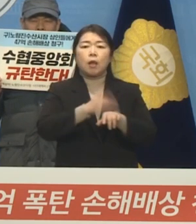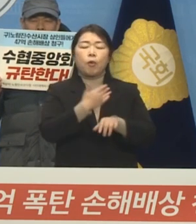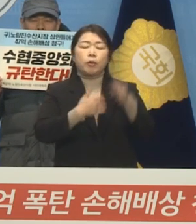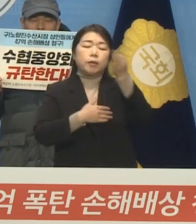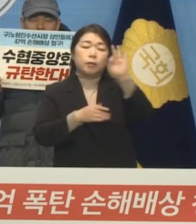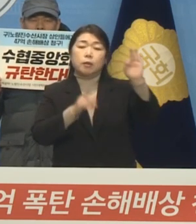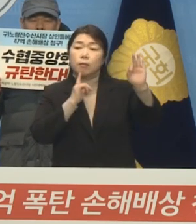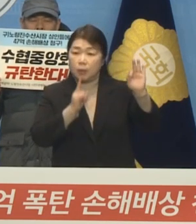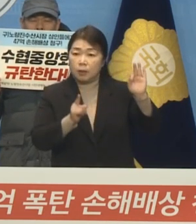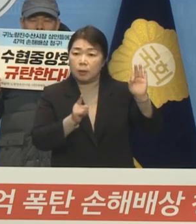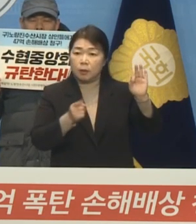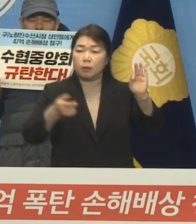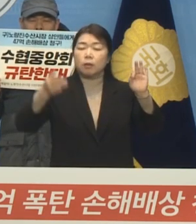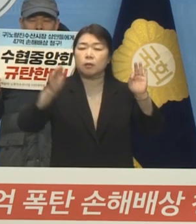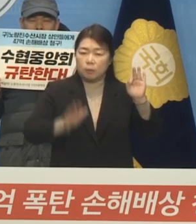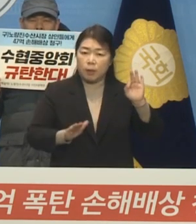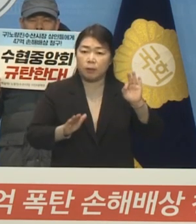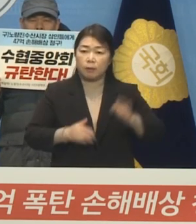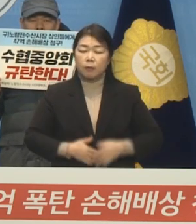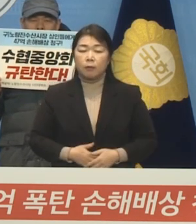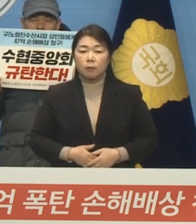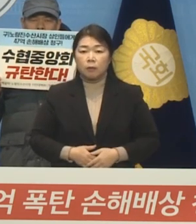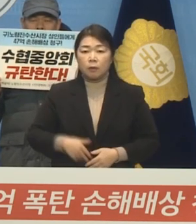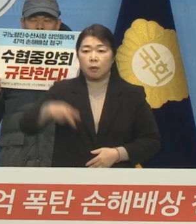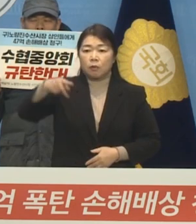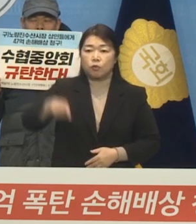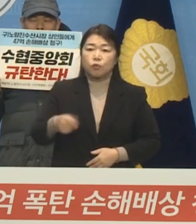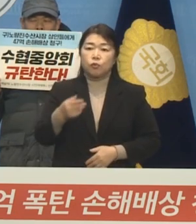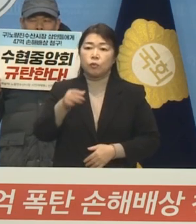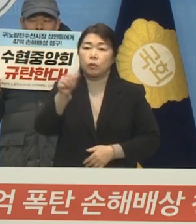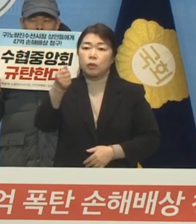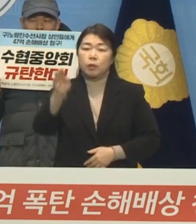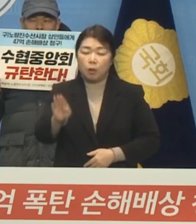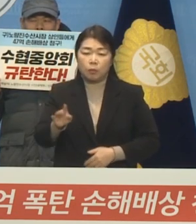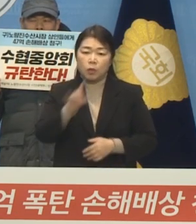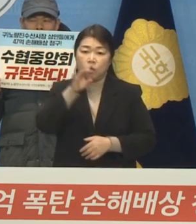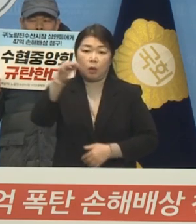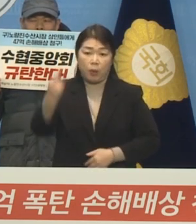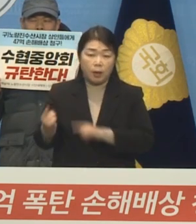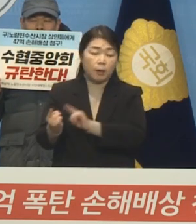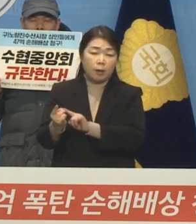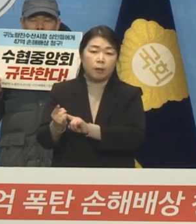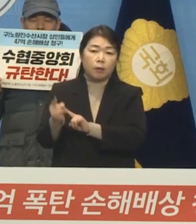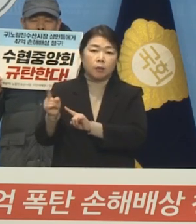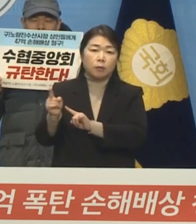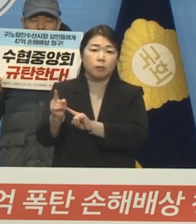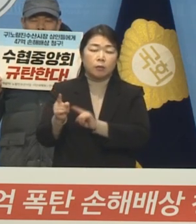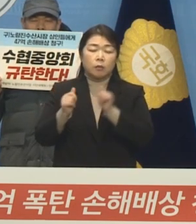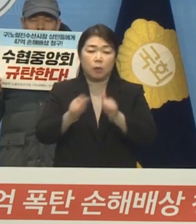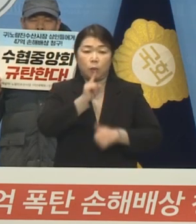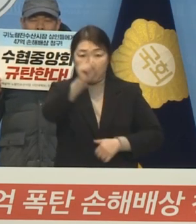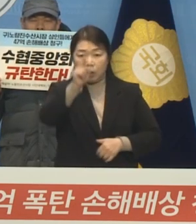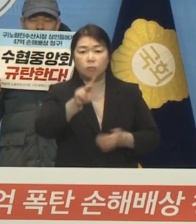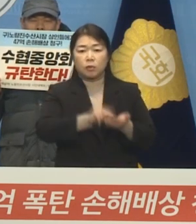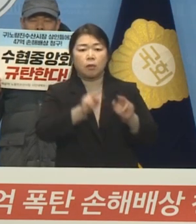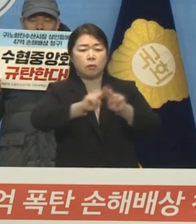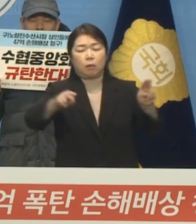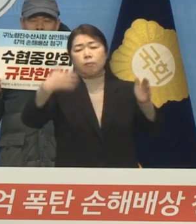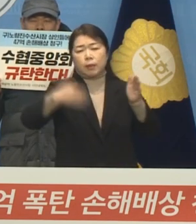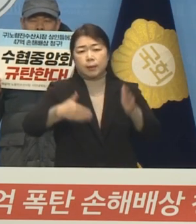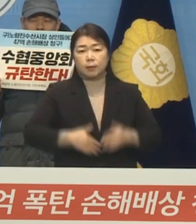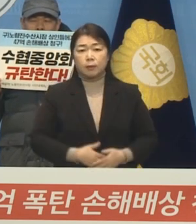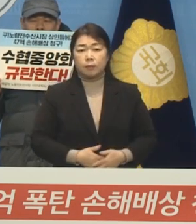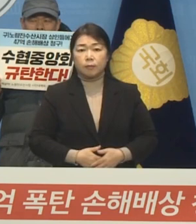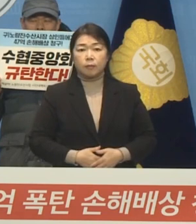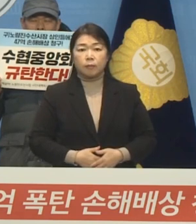했습니다. 그럼에도 불구하고 수협 중앙회는 손배소를 철회를 하지 않고 있습니다. 그 배임 문제가